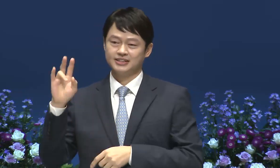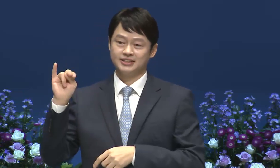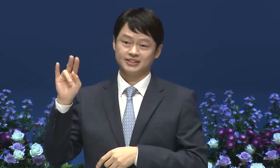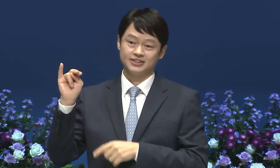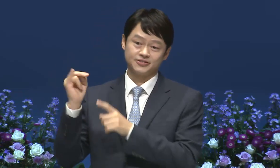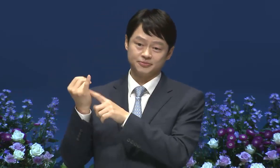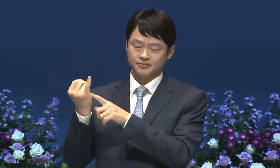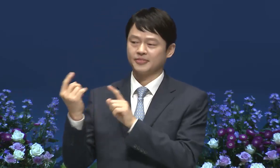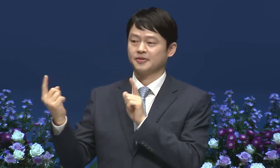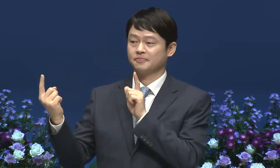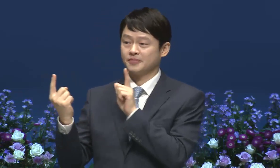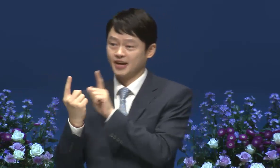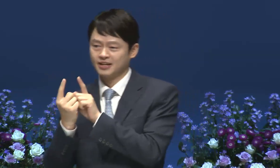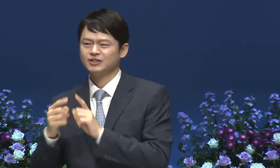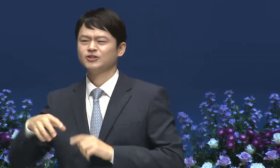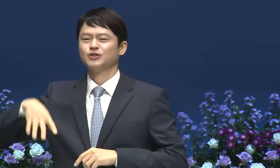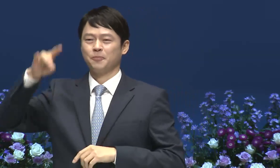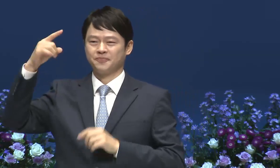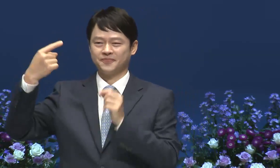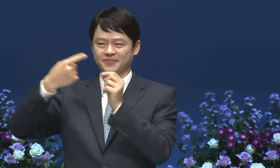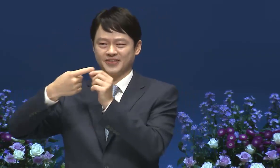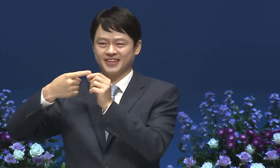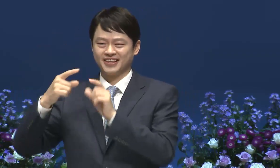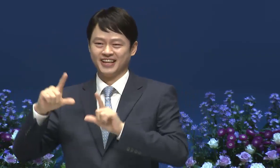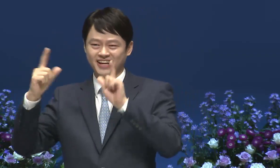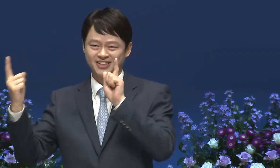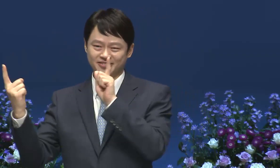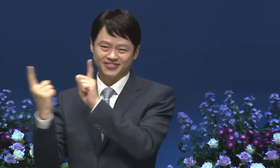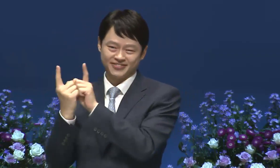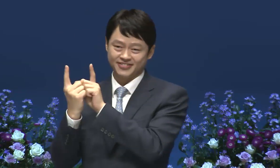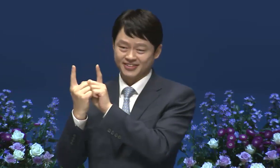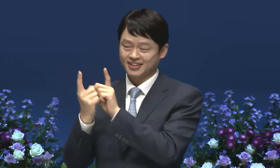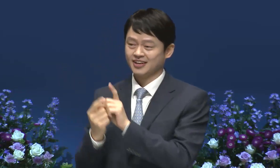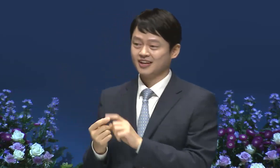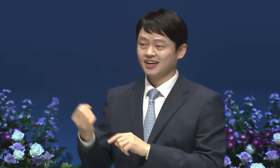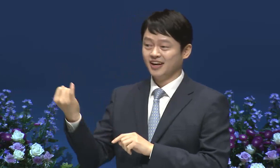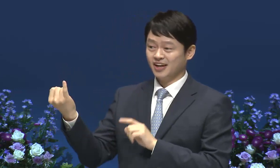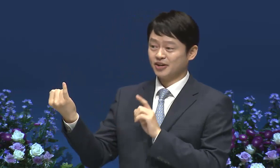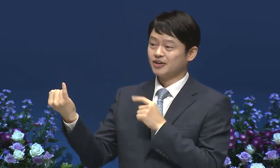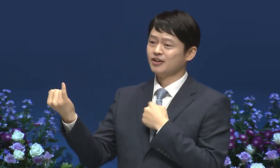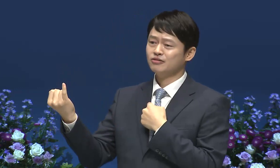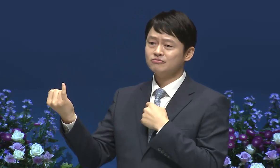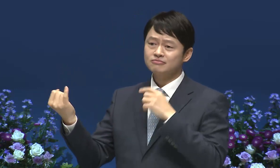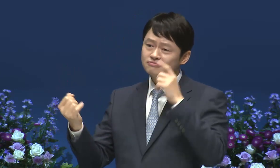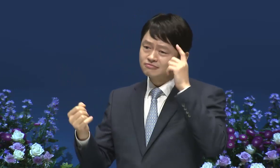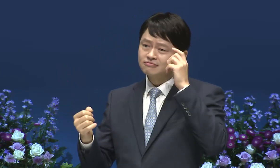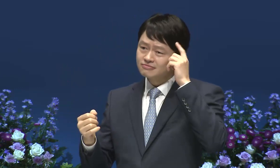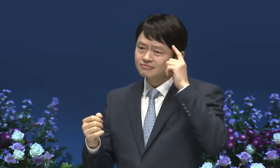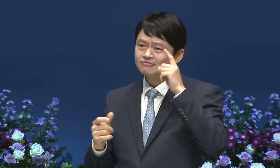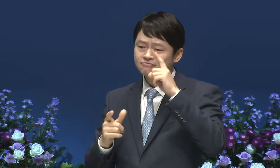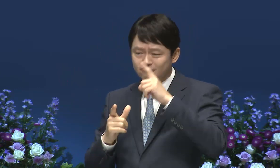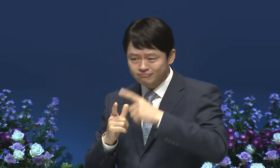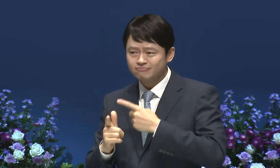그러면서 저는 제 평생의 동역자인 노인영 사모를 처음 만난 날에 제가 사모에게 이런 이야기를